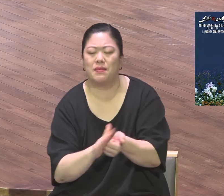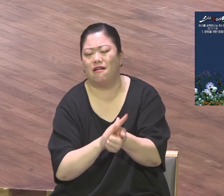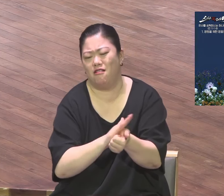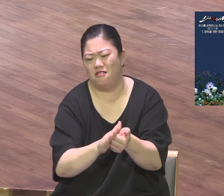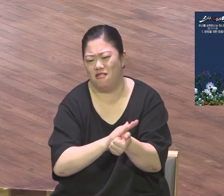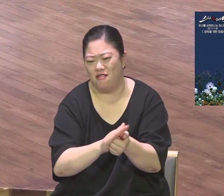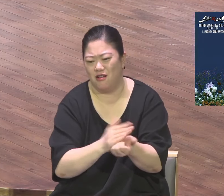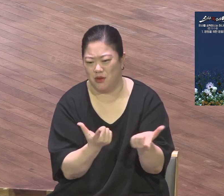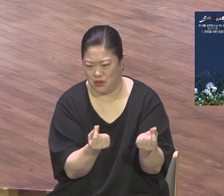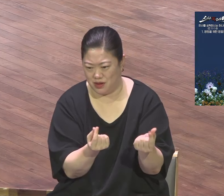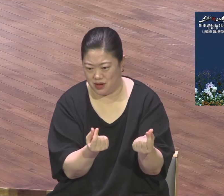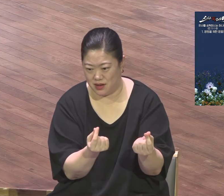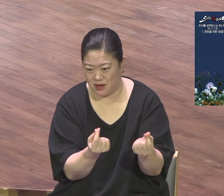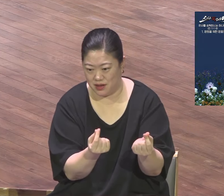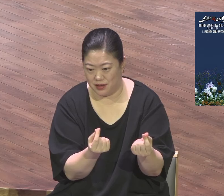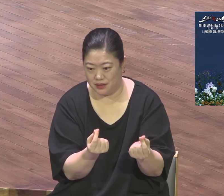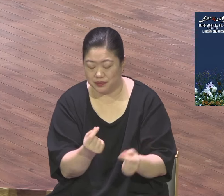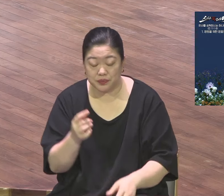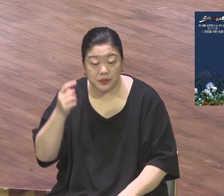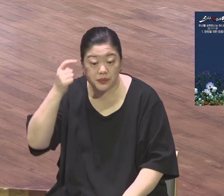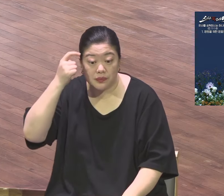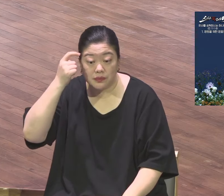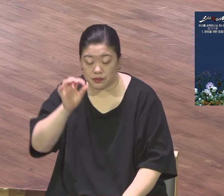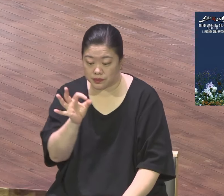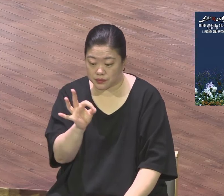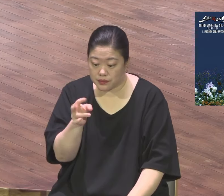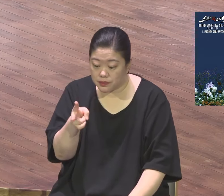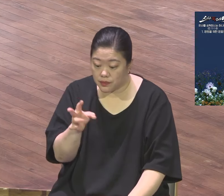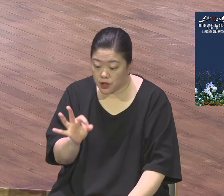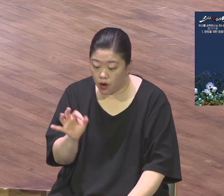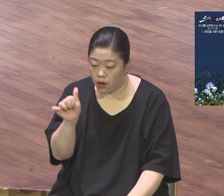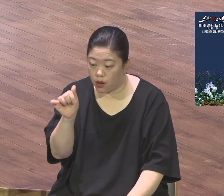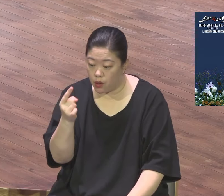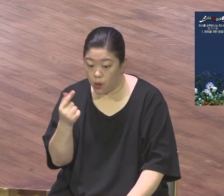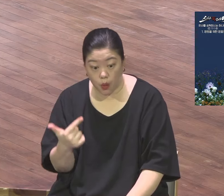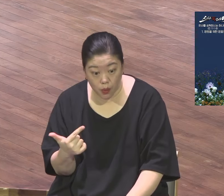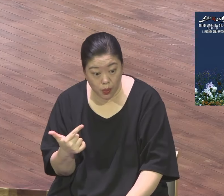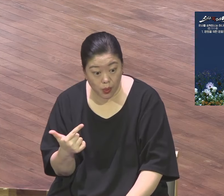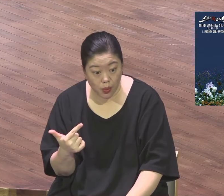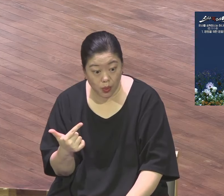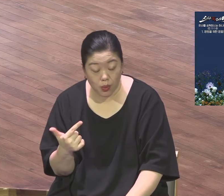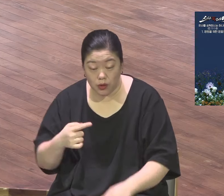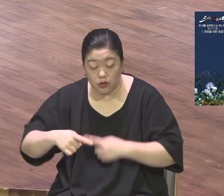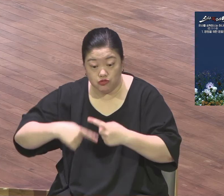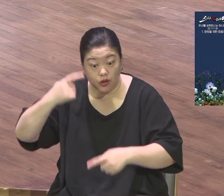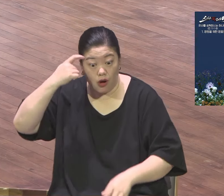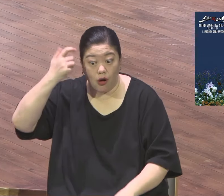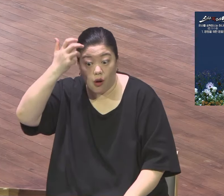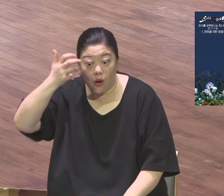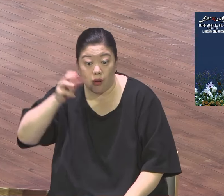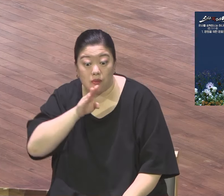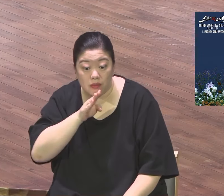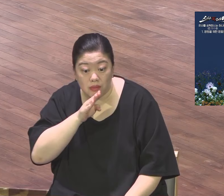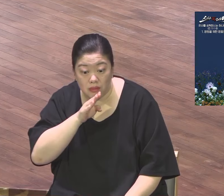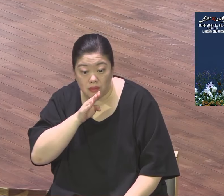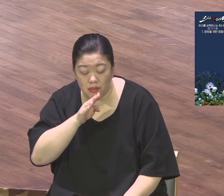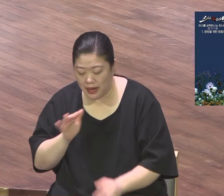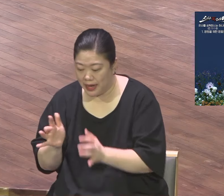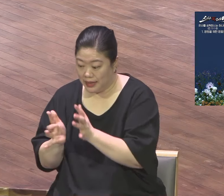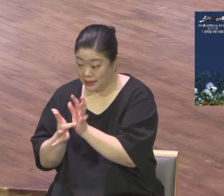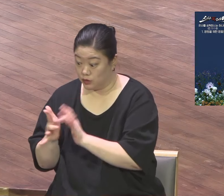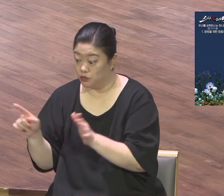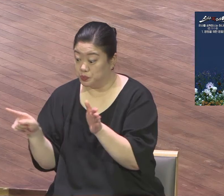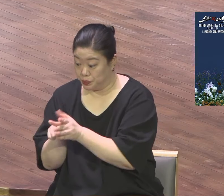특권이에요. 영혼이라는 단어나 불신자는 설 수가 없어요. 우리는 영혼을 위한 투자. 우리가